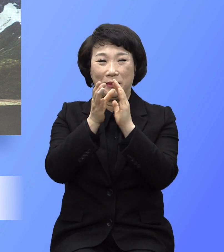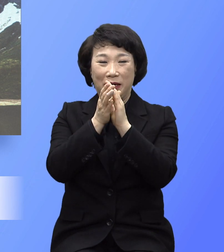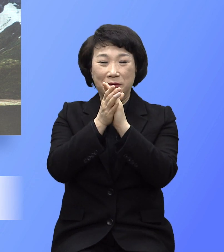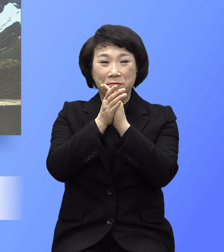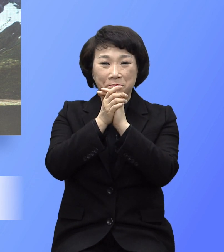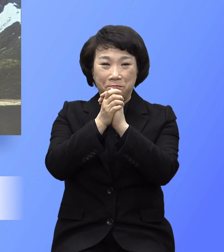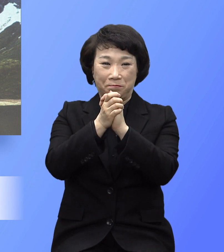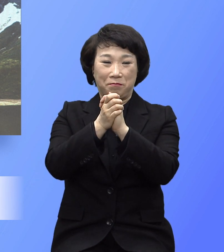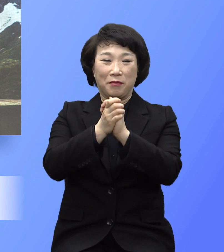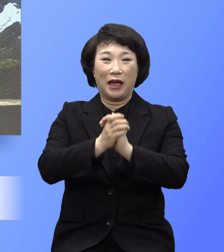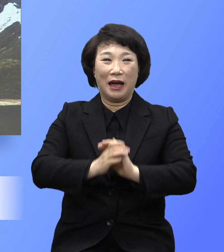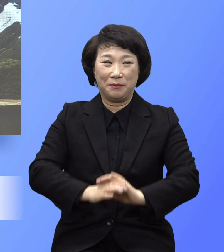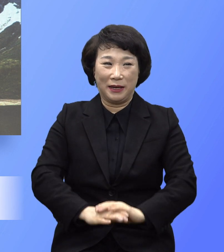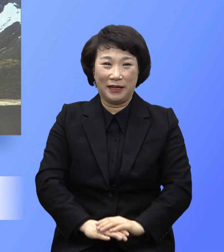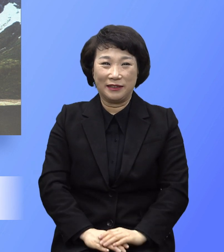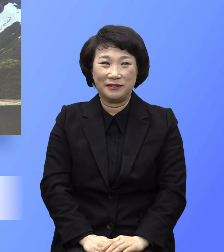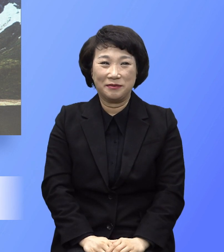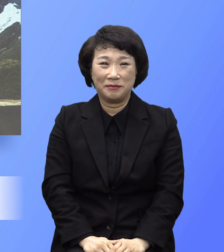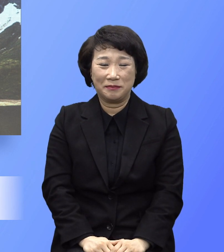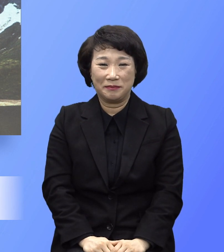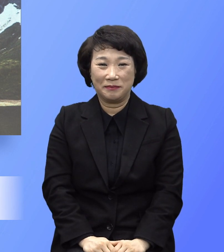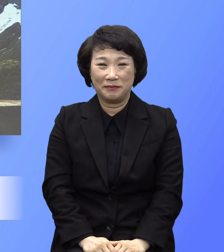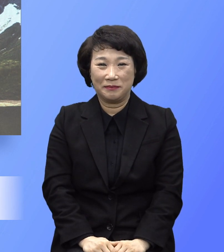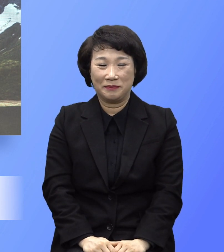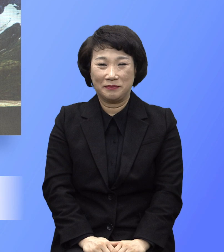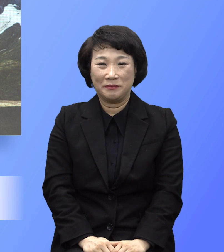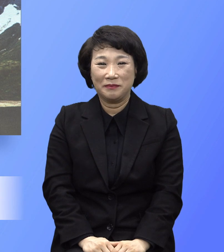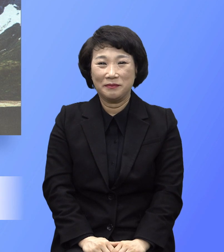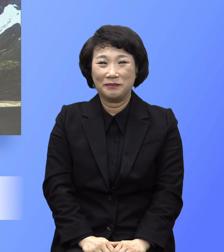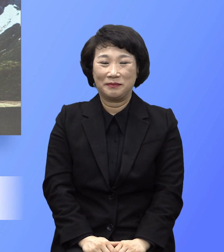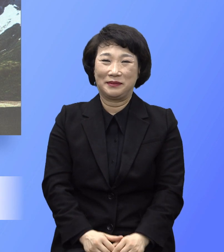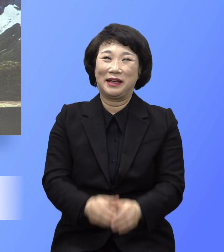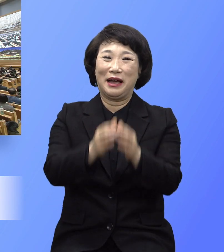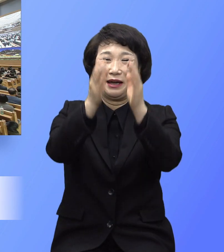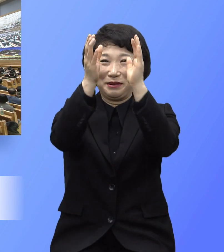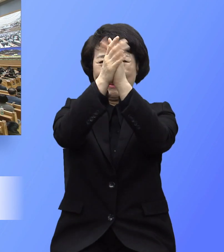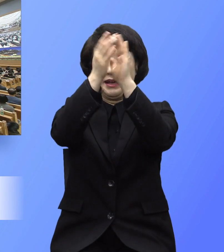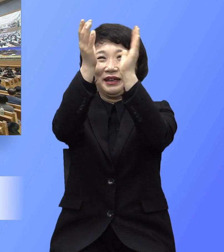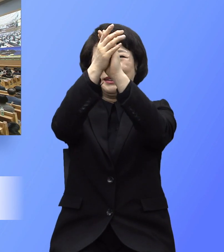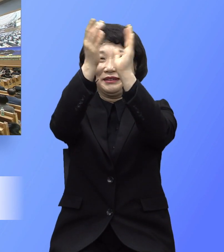이름으로 기도드리옵나이다. 아멘.